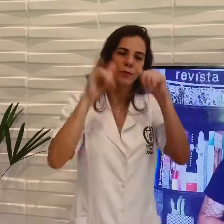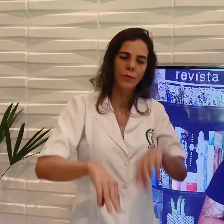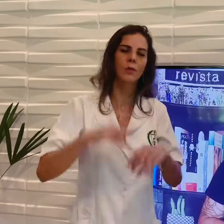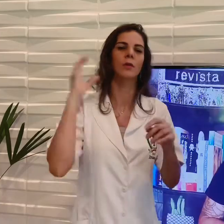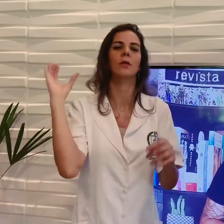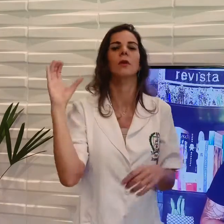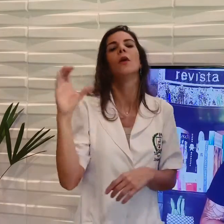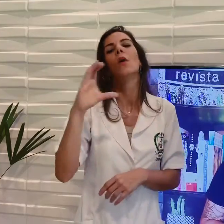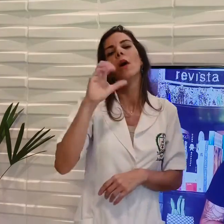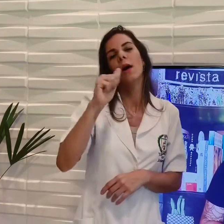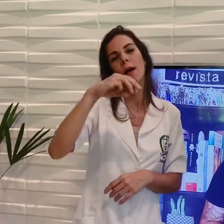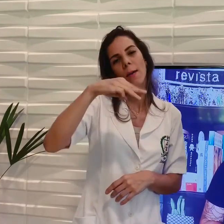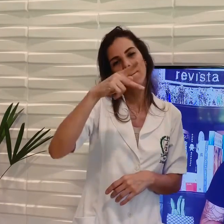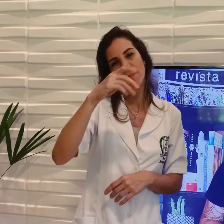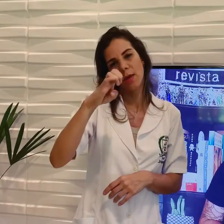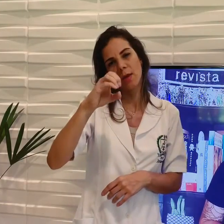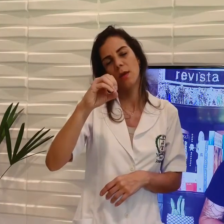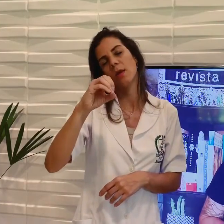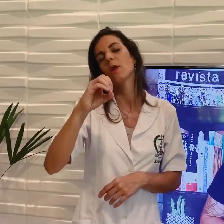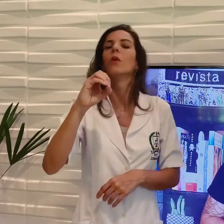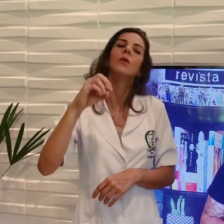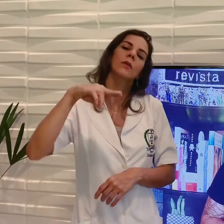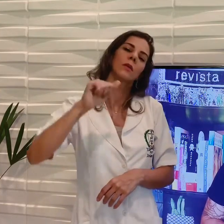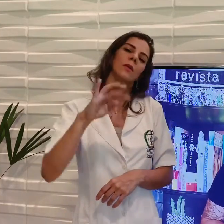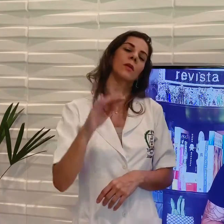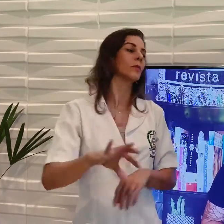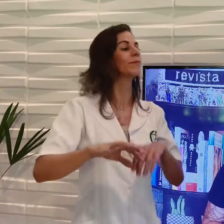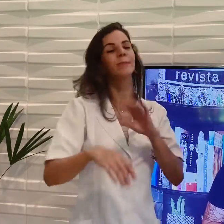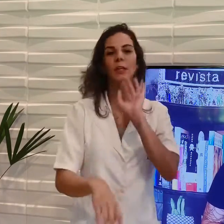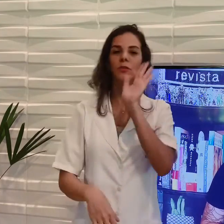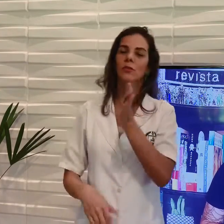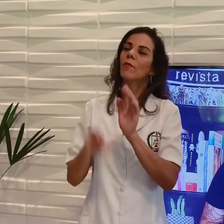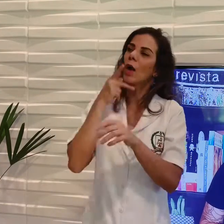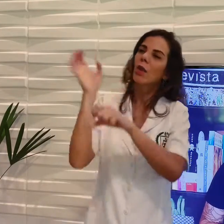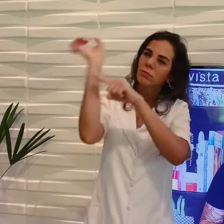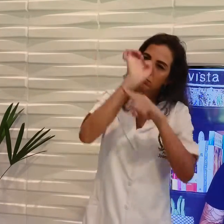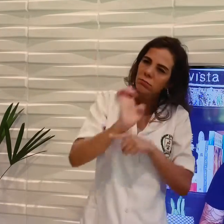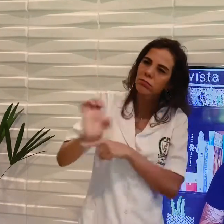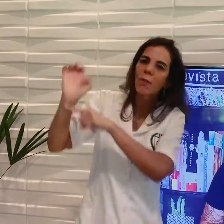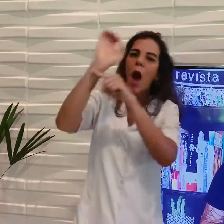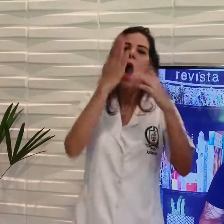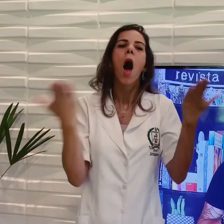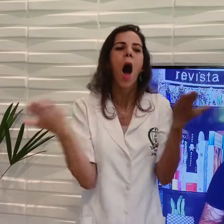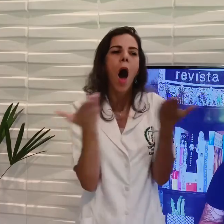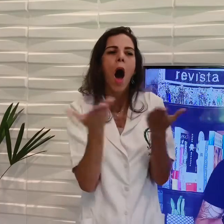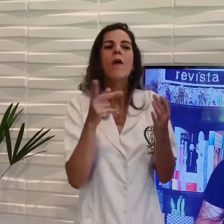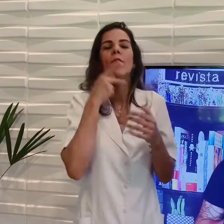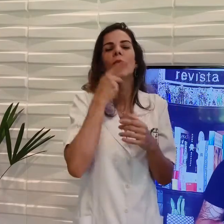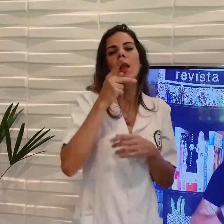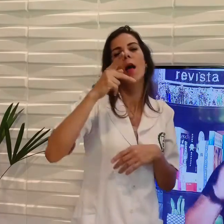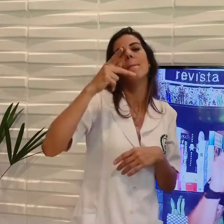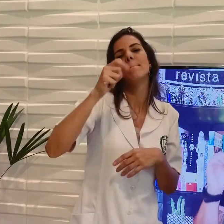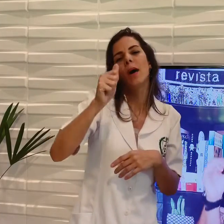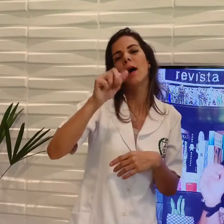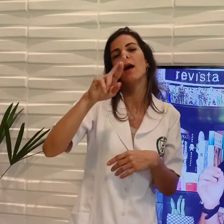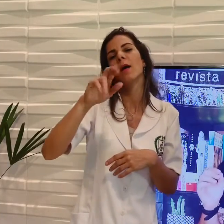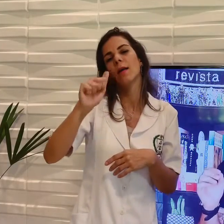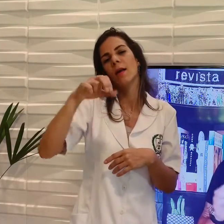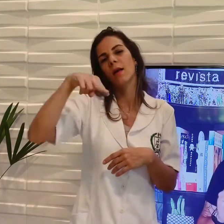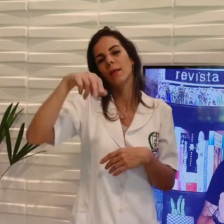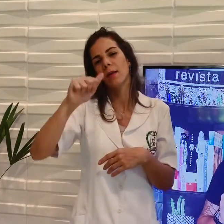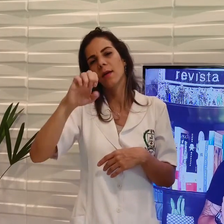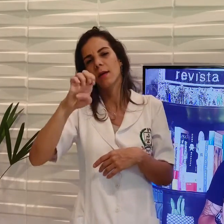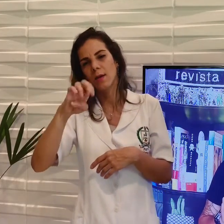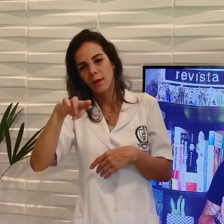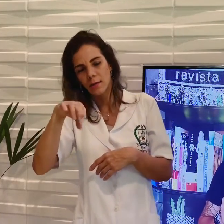campeonato. Já que falamos de estaduais, vamos para o Campeonato Paranaense, que já sofreu com revoluções